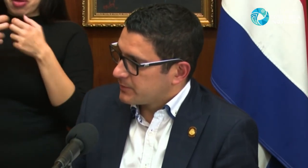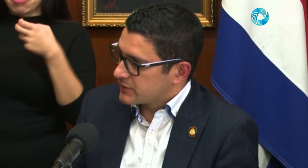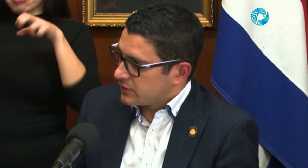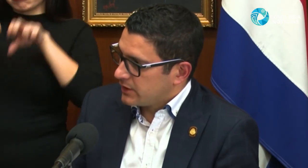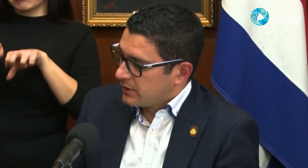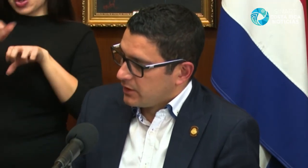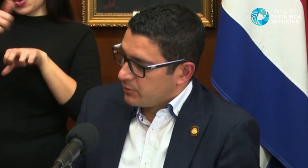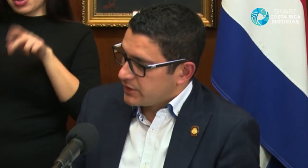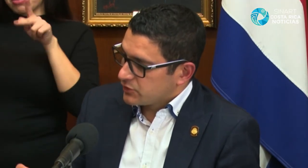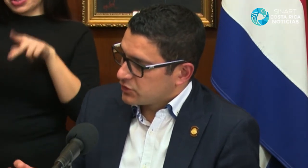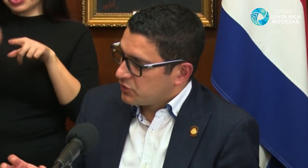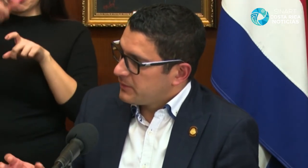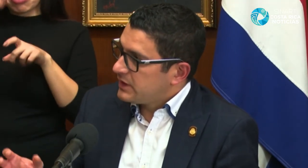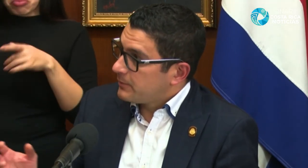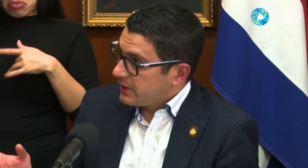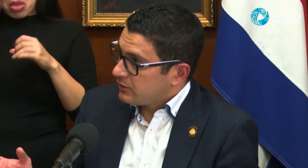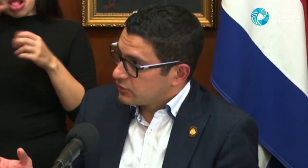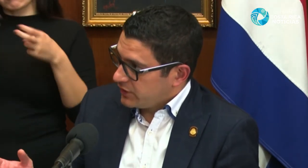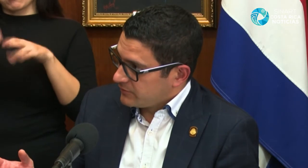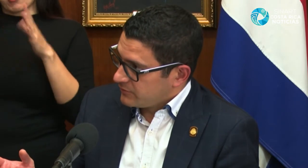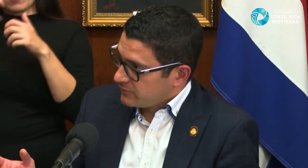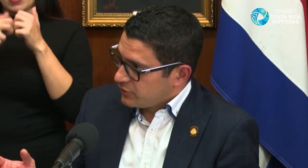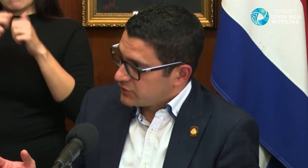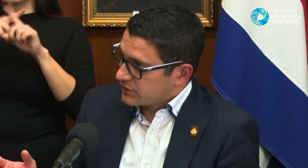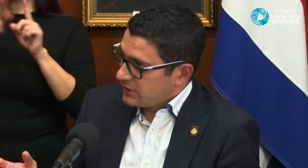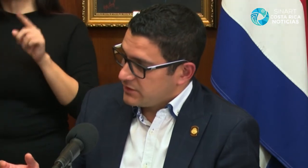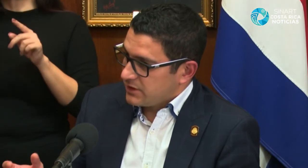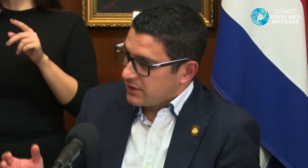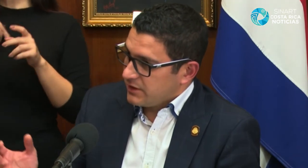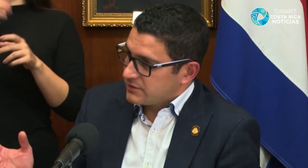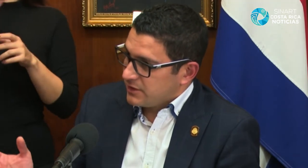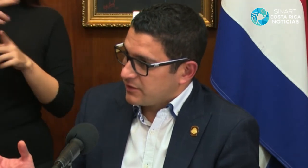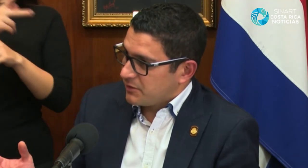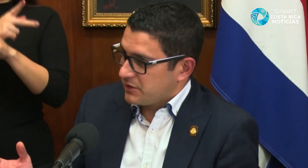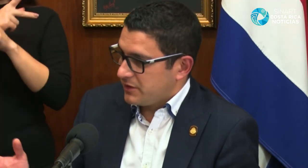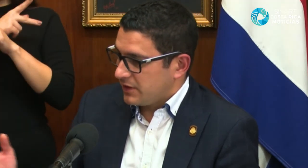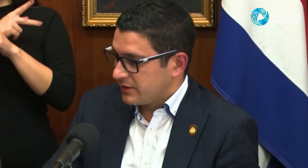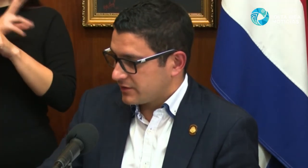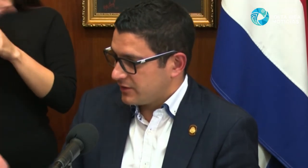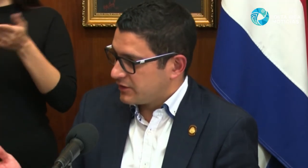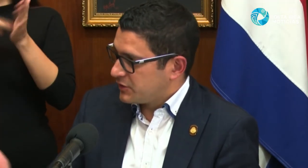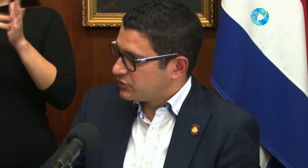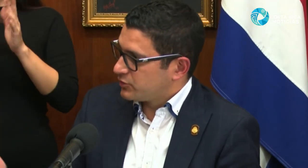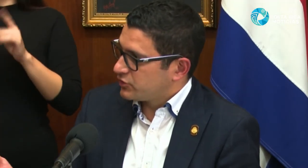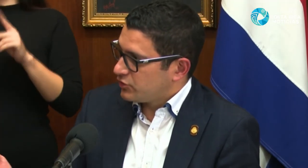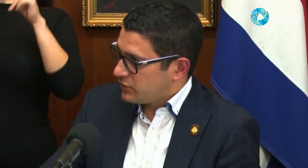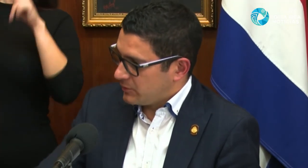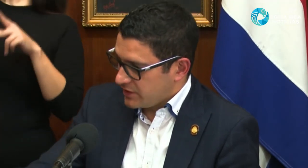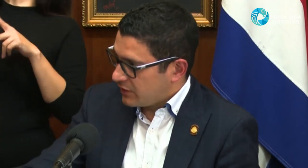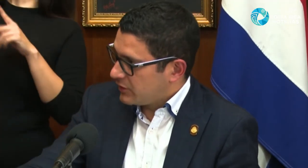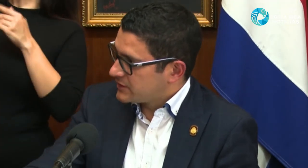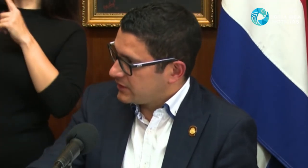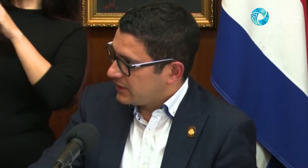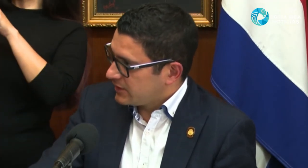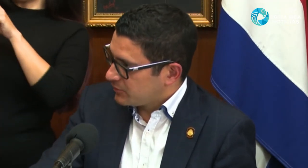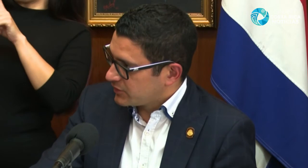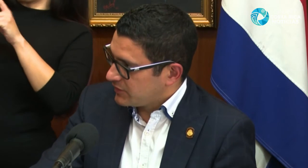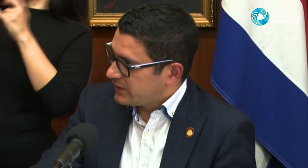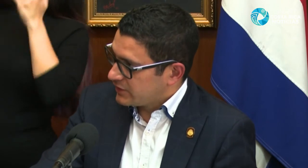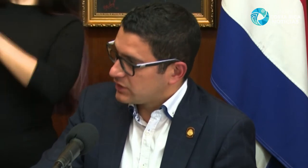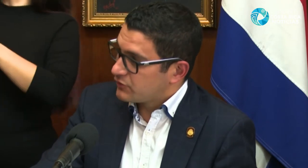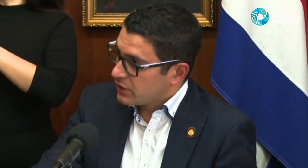par de otra persona, pero es sobre todo una medida precautoria. Por eso es que ni siquiera es que vamos a ver a alguien que transgredió ese 1.8 y le vamos a generar una orden